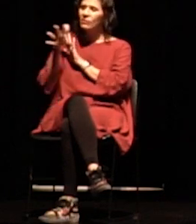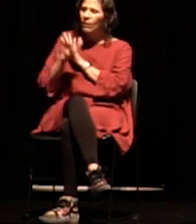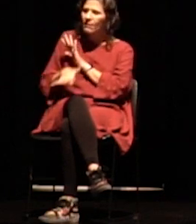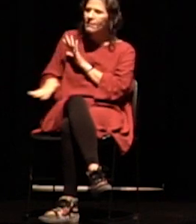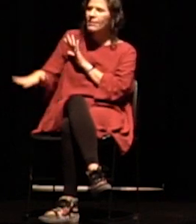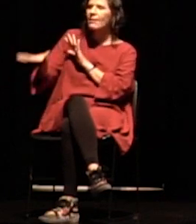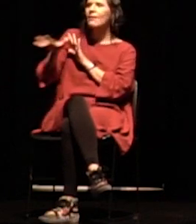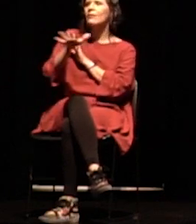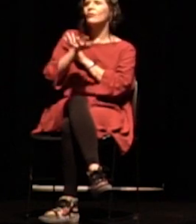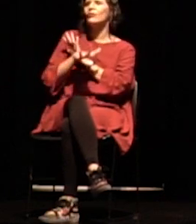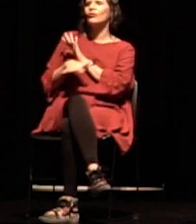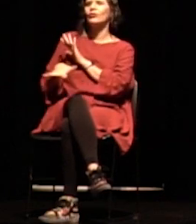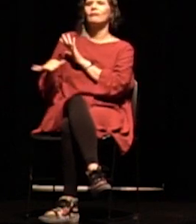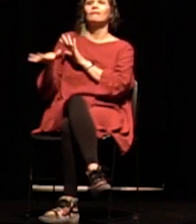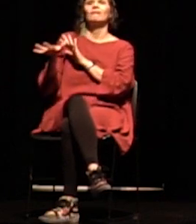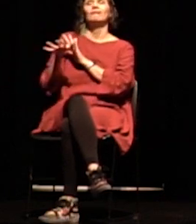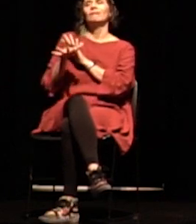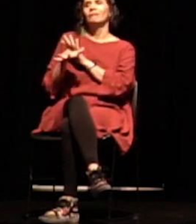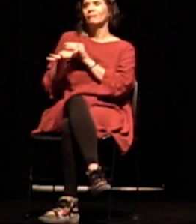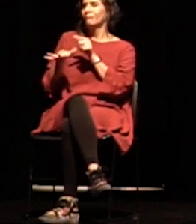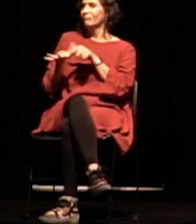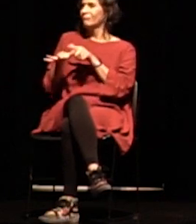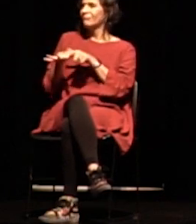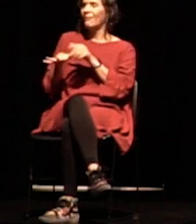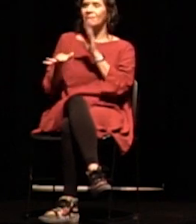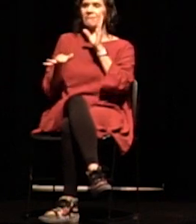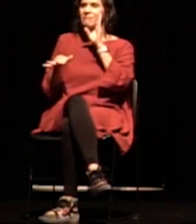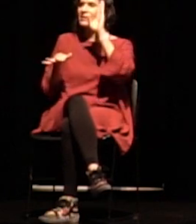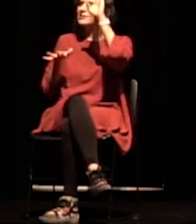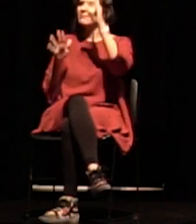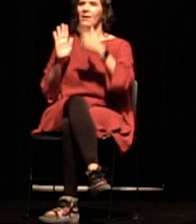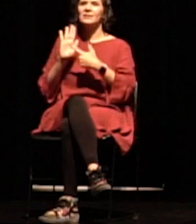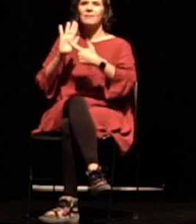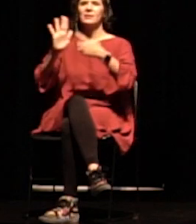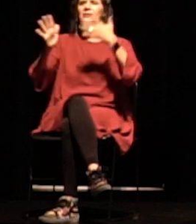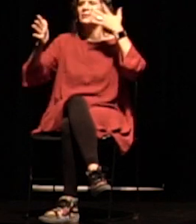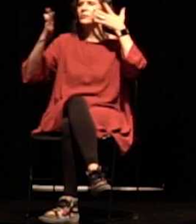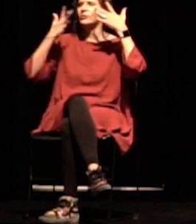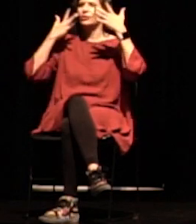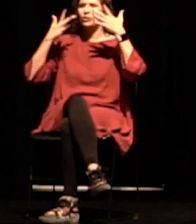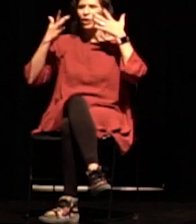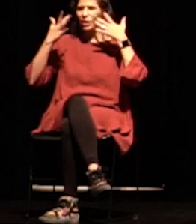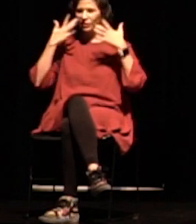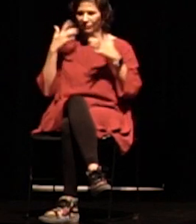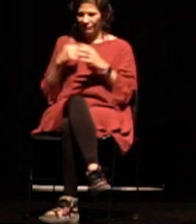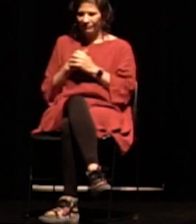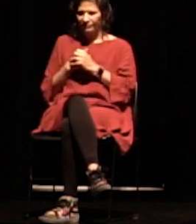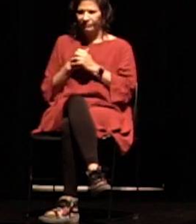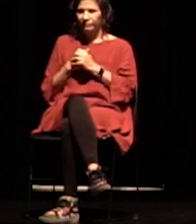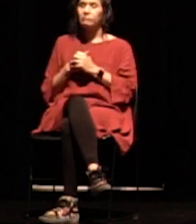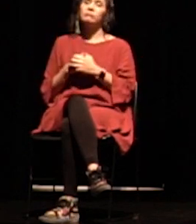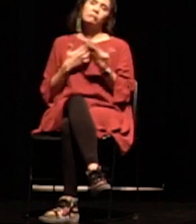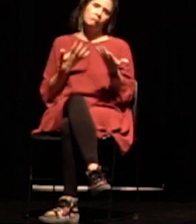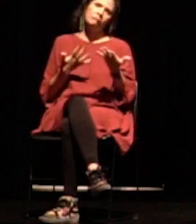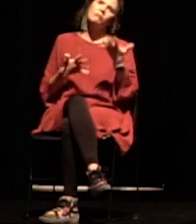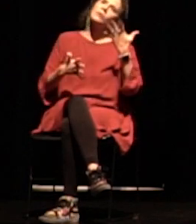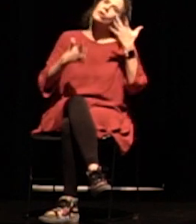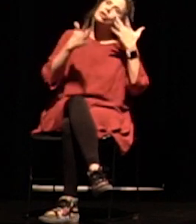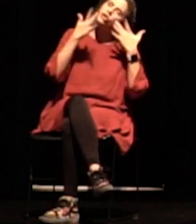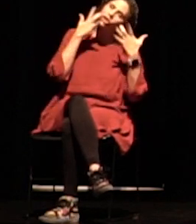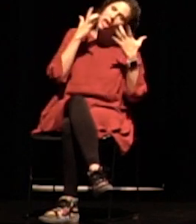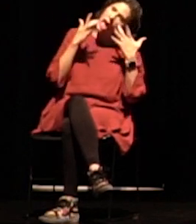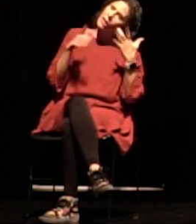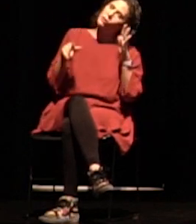que renderam as grandes apresentações cênicas, tanto nos teatros ditos